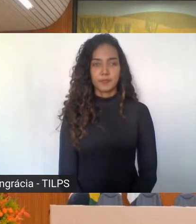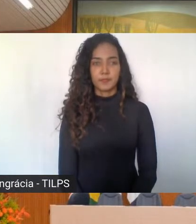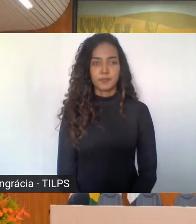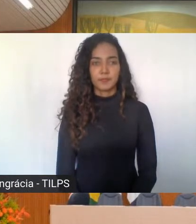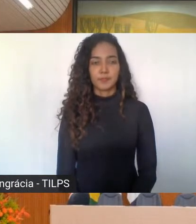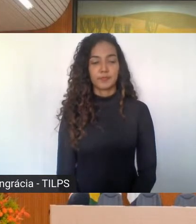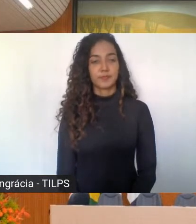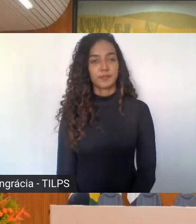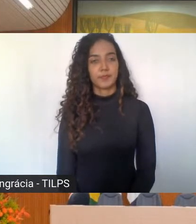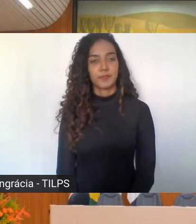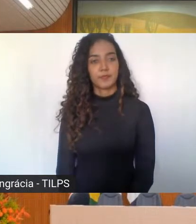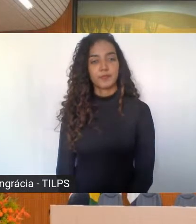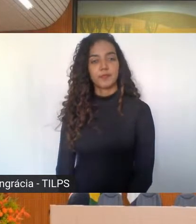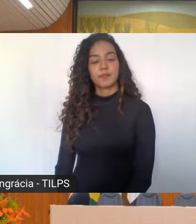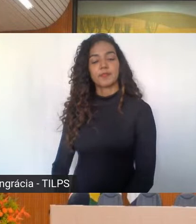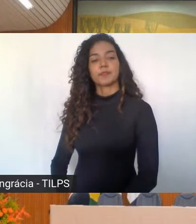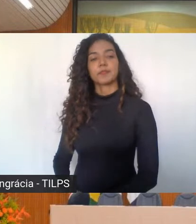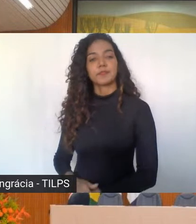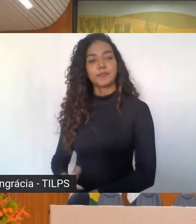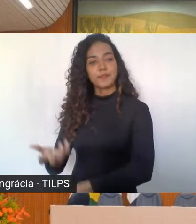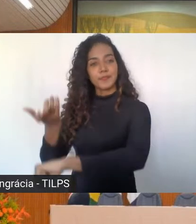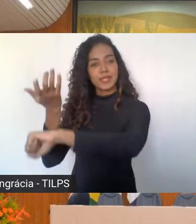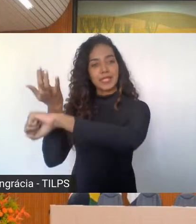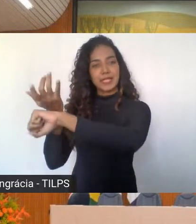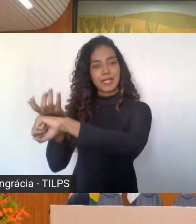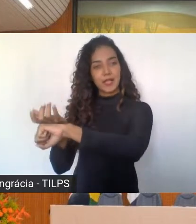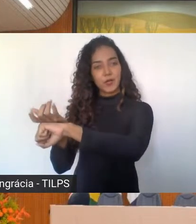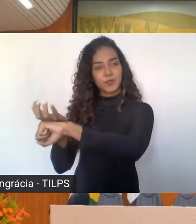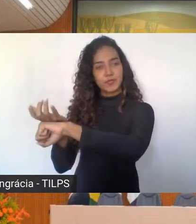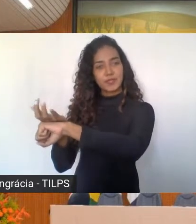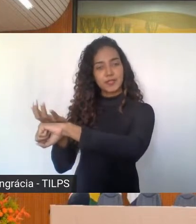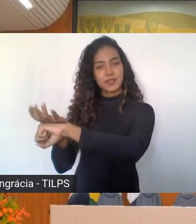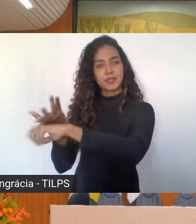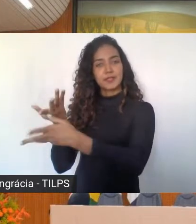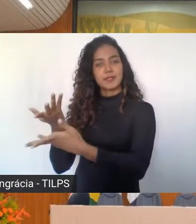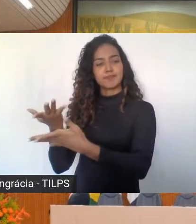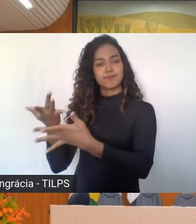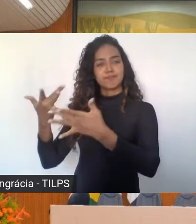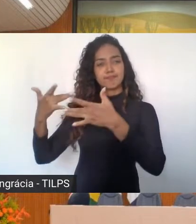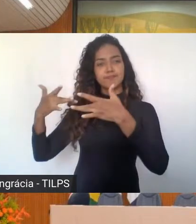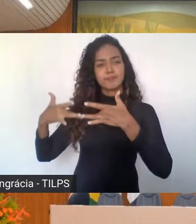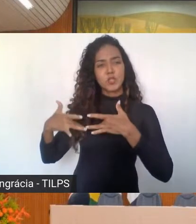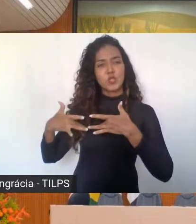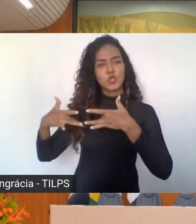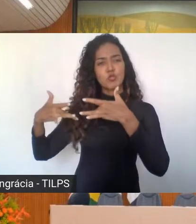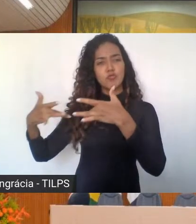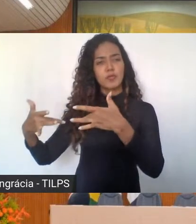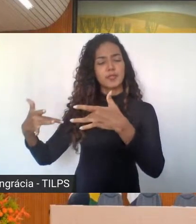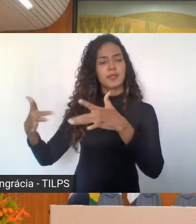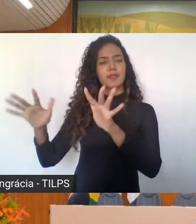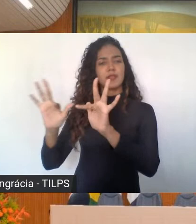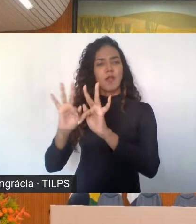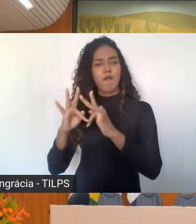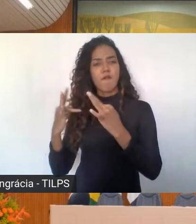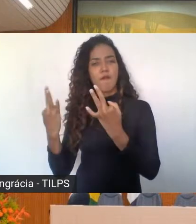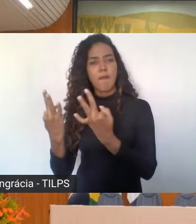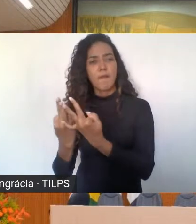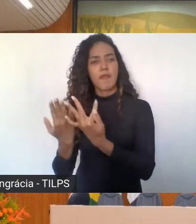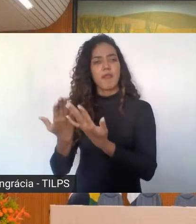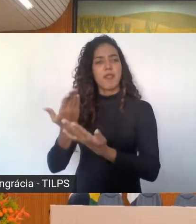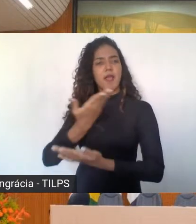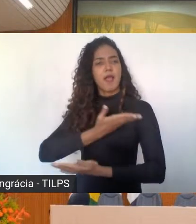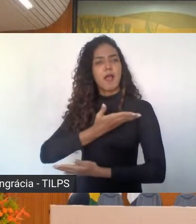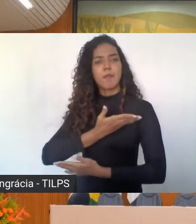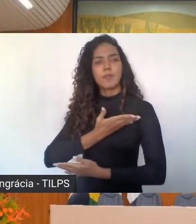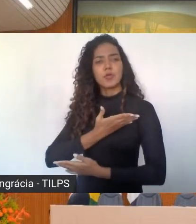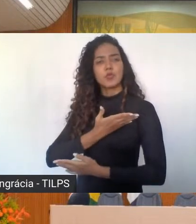A Universidade Federal Rural de Pernambuco se solidariza com famílias, amigos e toda a nação